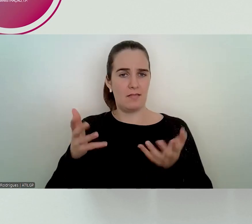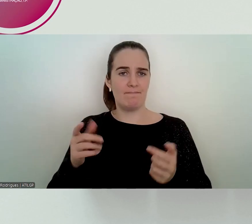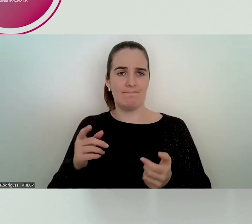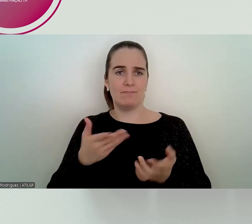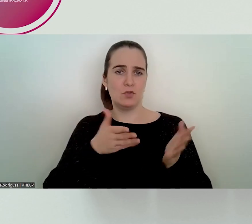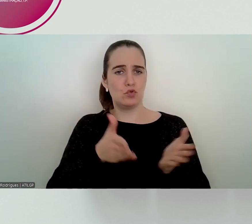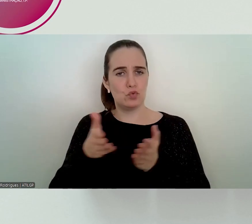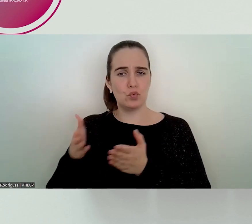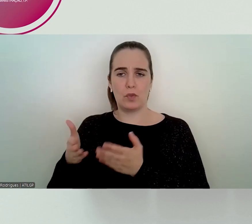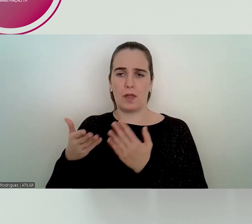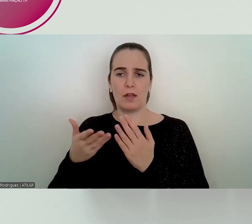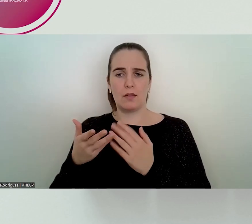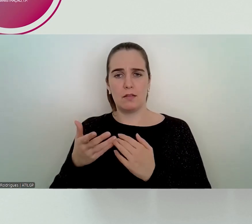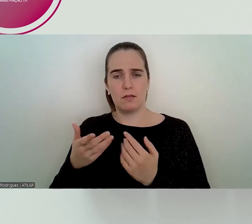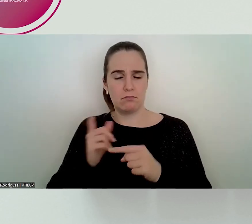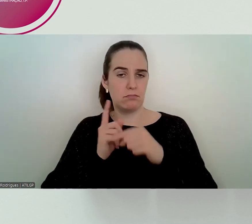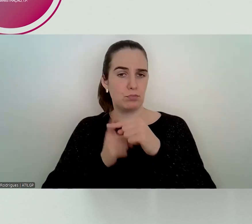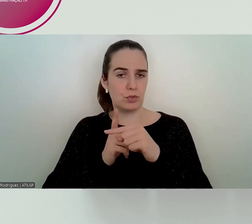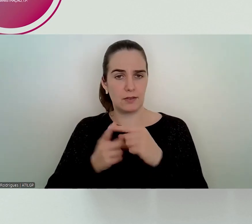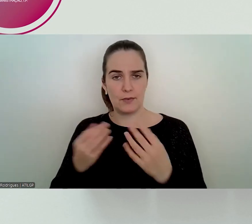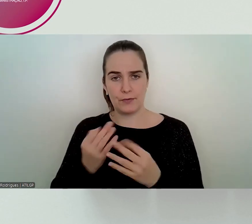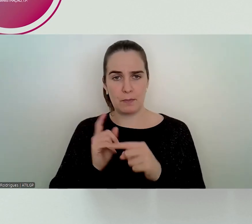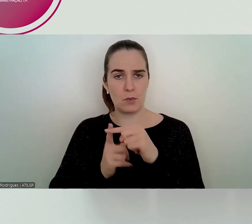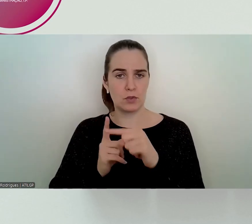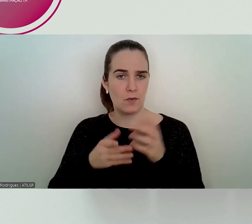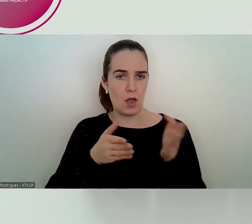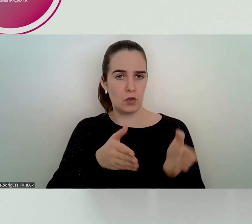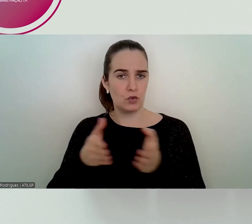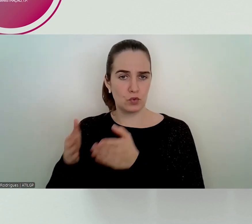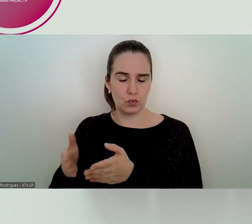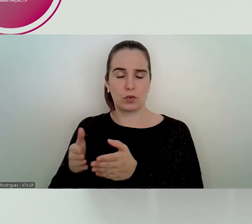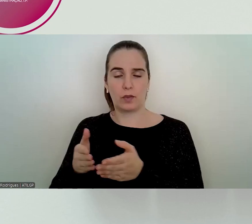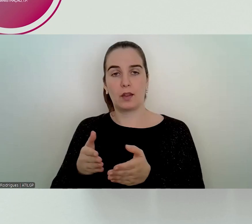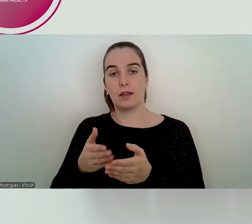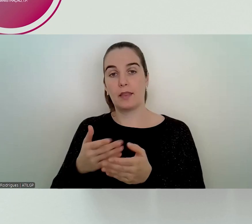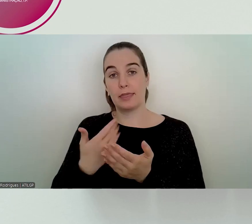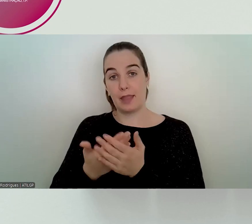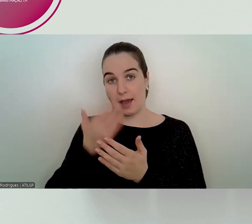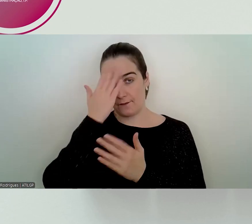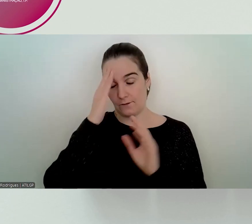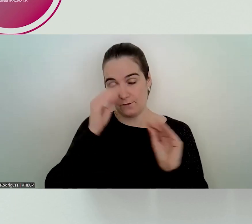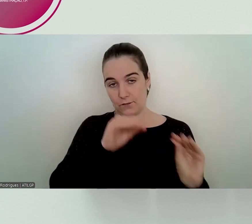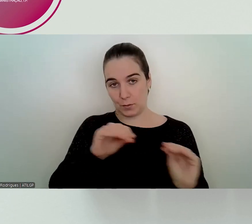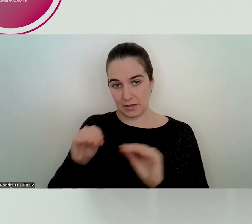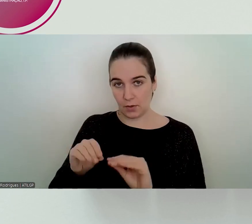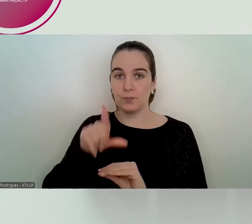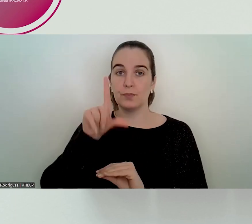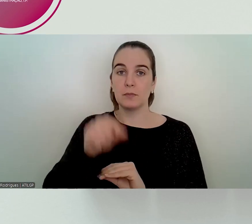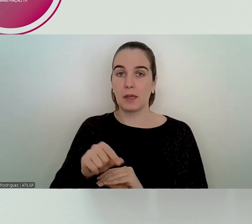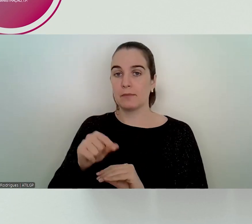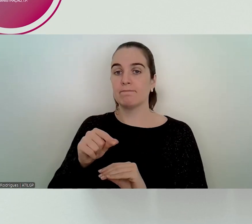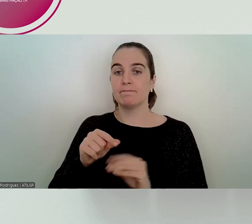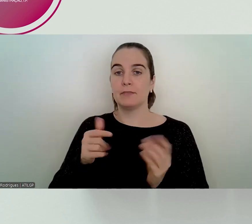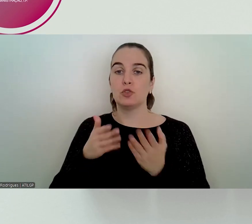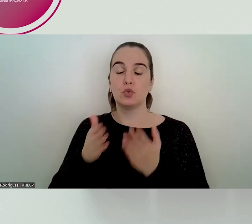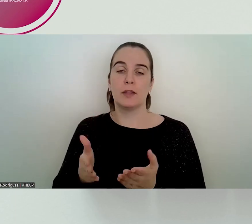contribuem de forma bastante positiva, não só para a maior capacitação, mas também para